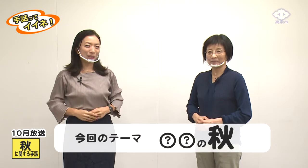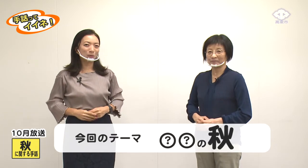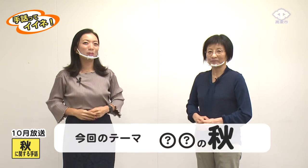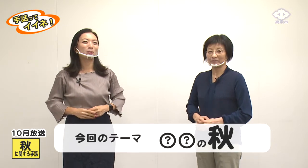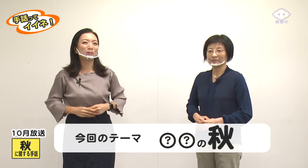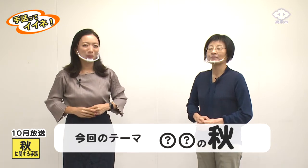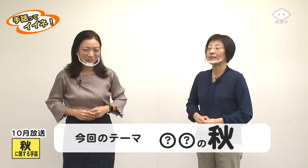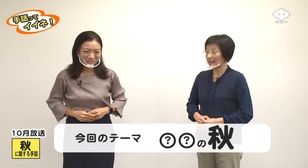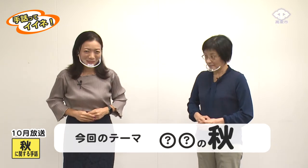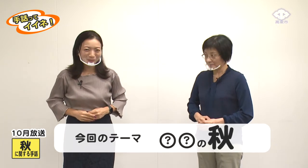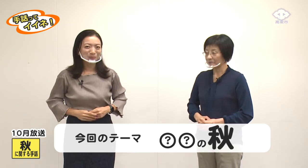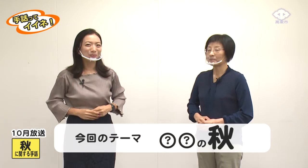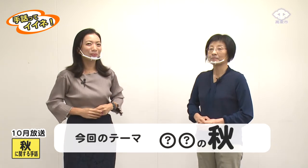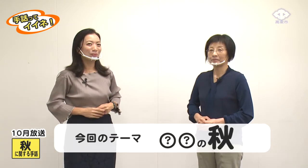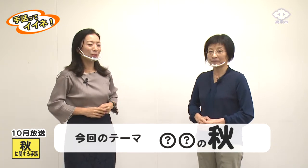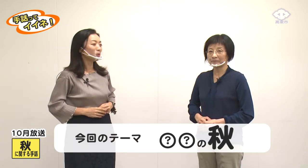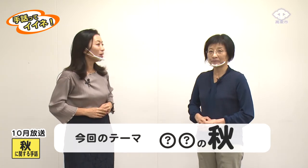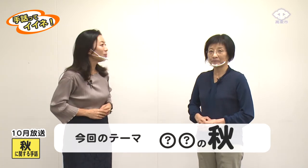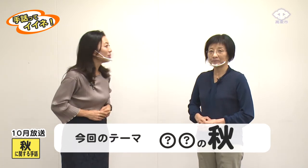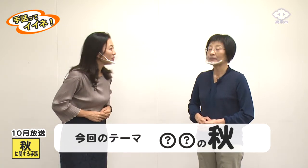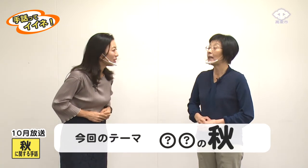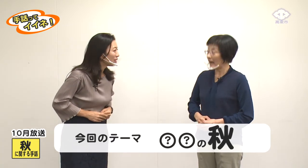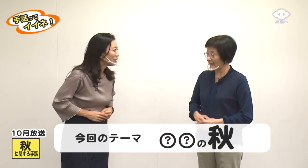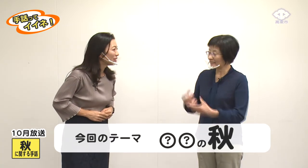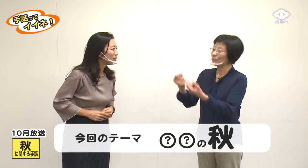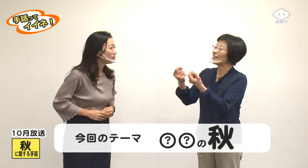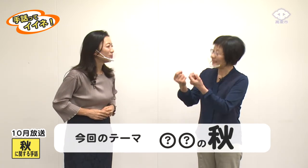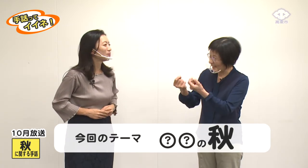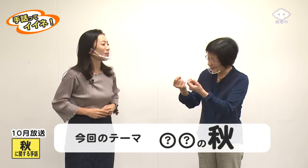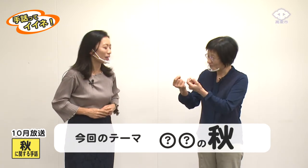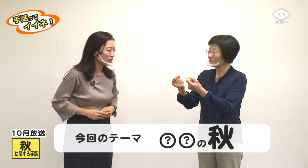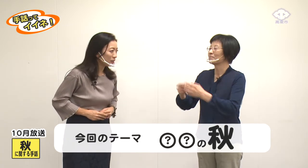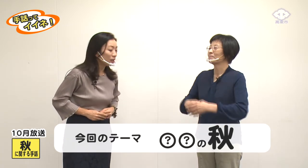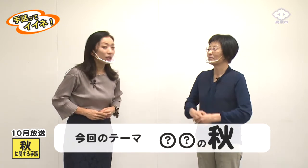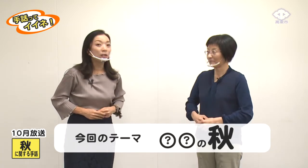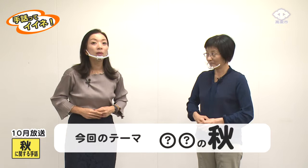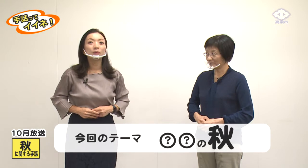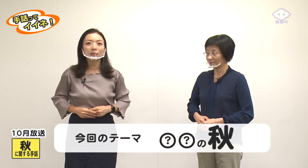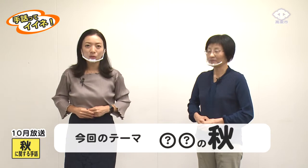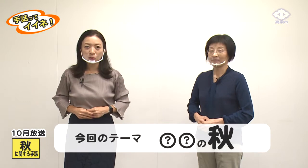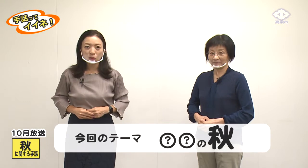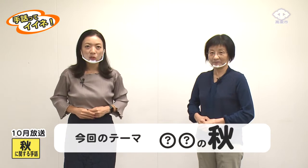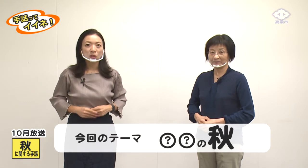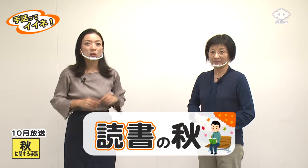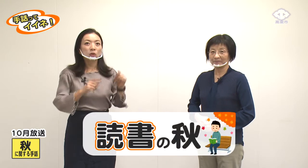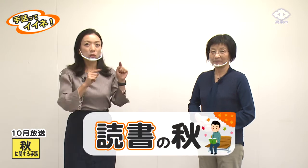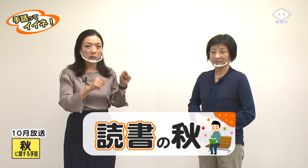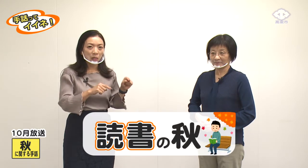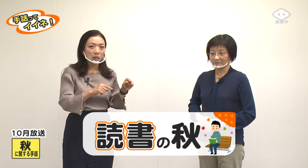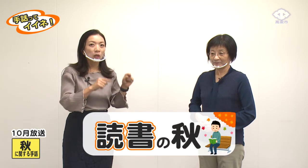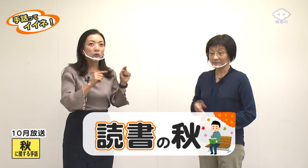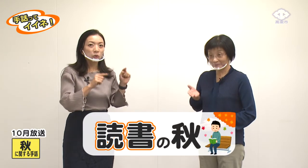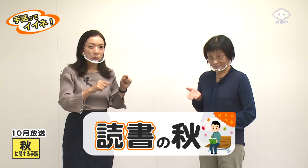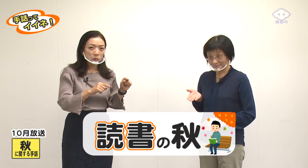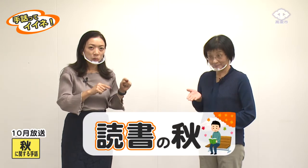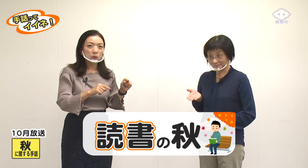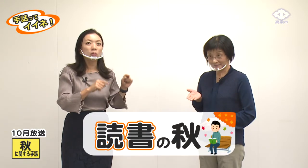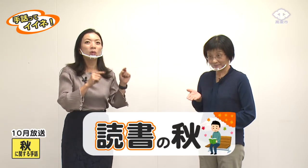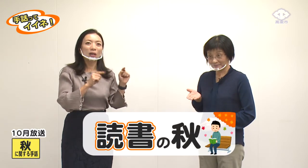こうと思います。いろいろありますよね。 はい、そうですね。 はい、ではまずこちら、読書の